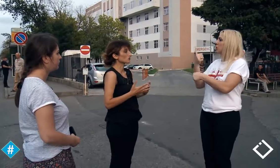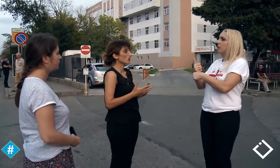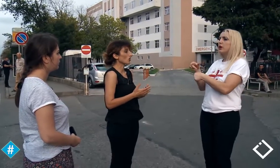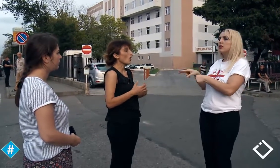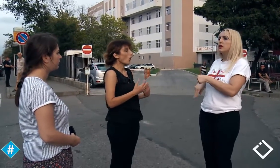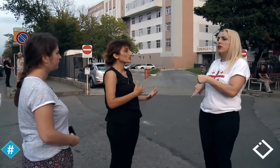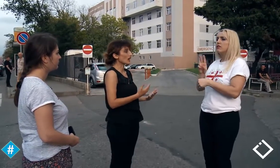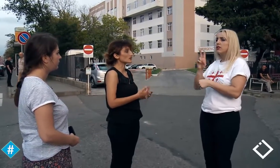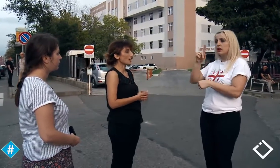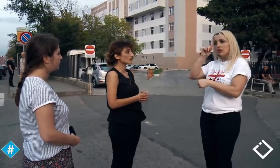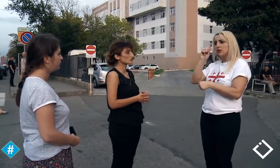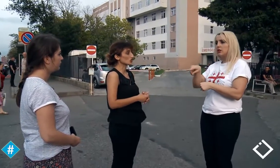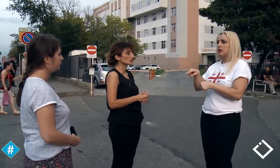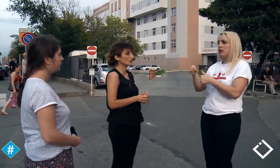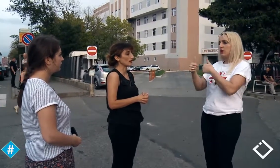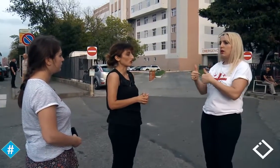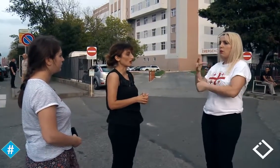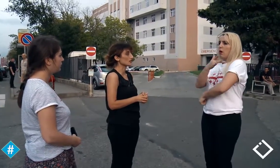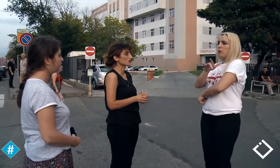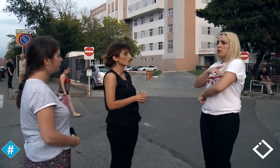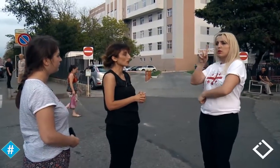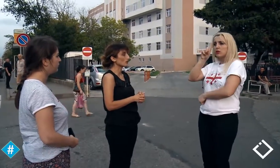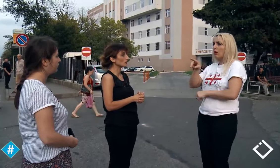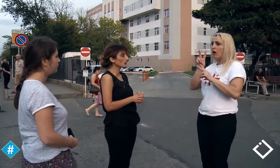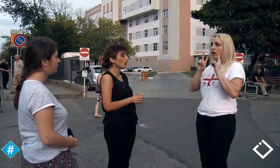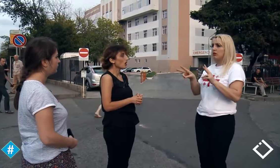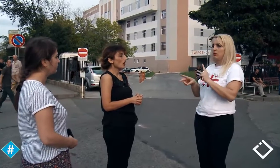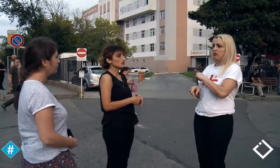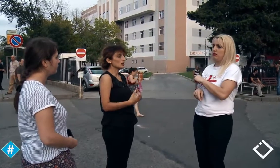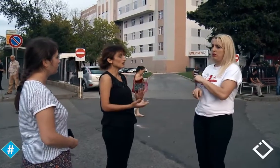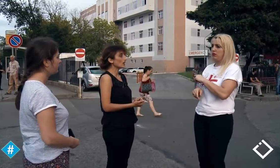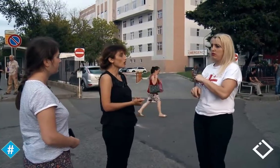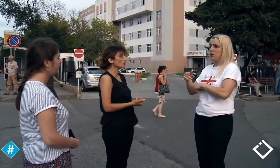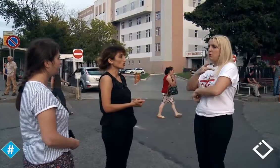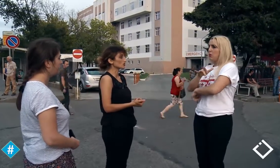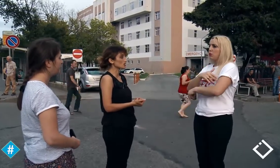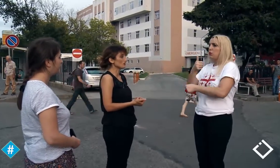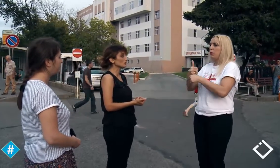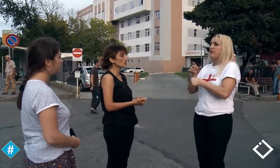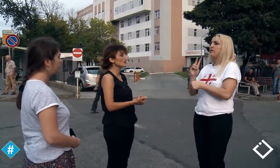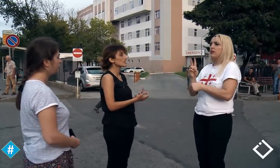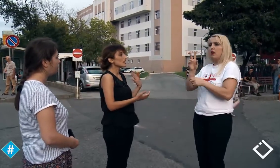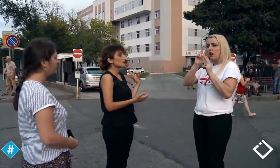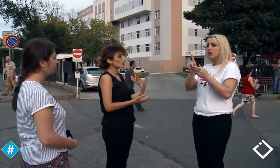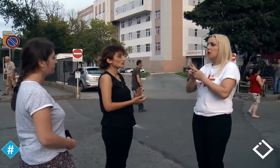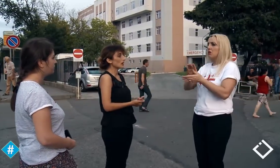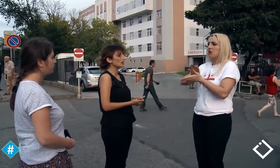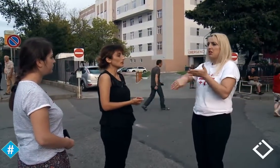შემთხვევაში რომ 2-3 საათი მჭირდება რომ რაღაცა მომსახურება მივიღო, აი შეიძლება დაკავებული იყოს თარჯიმანი. მინდა რომ ეს პასუხისმგებელი პირები